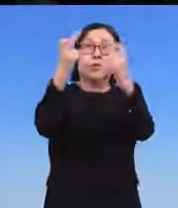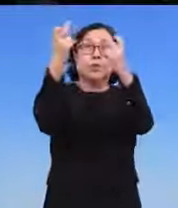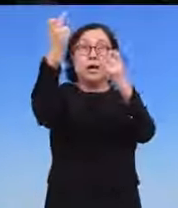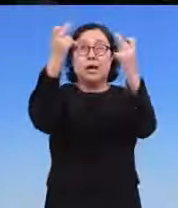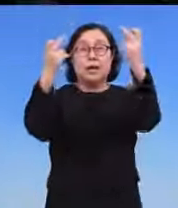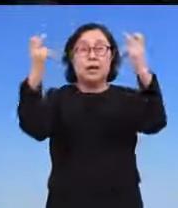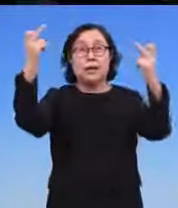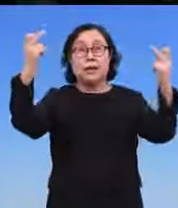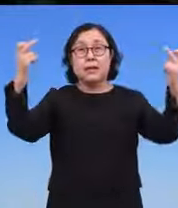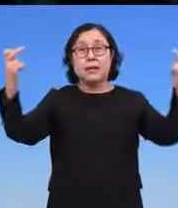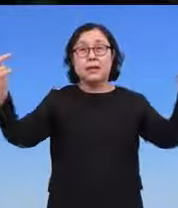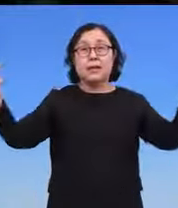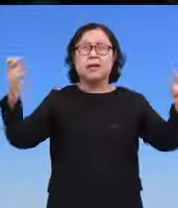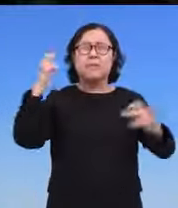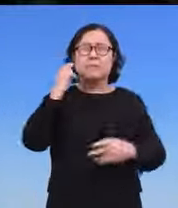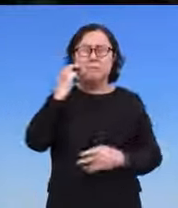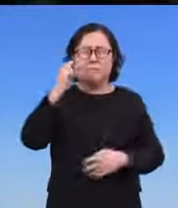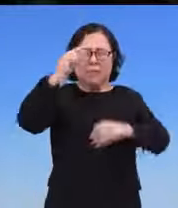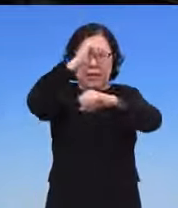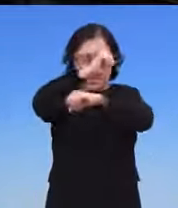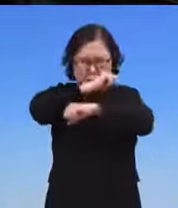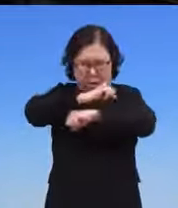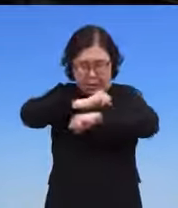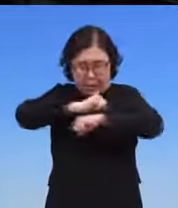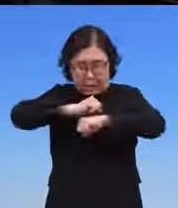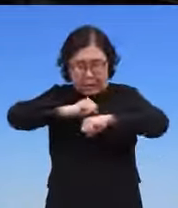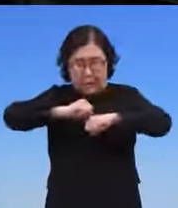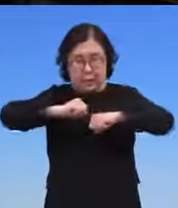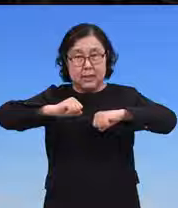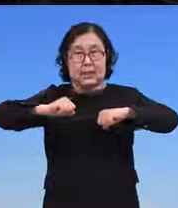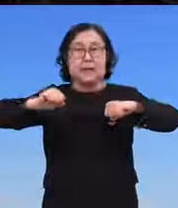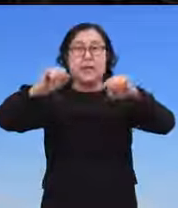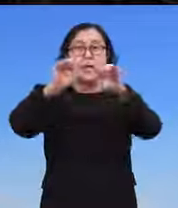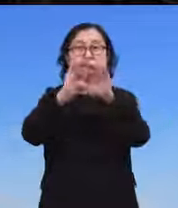산이 거친 들이